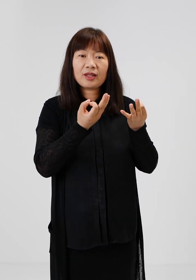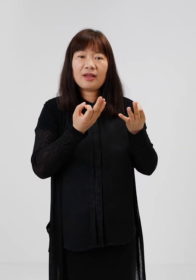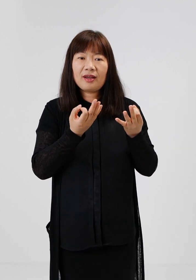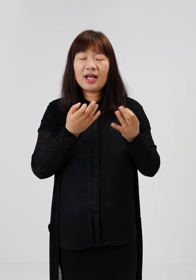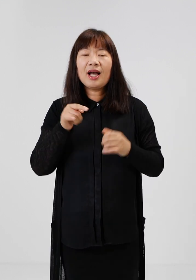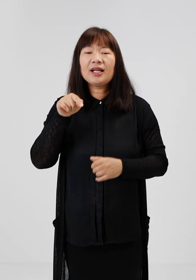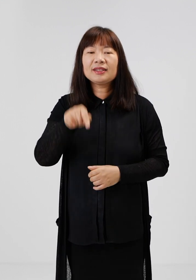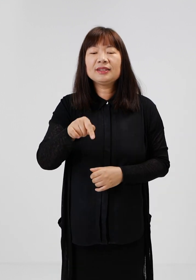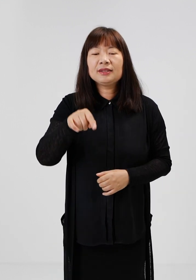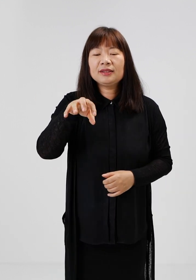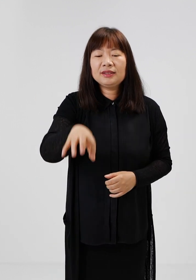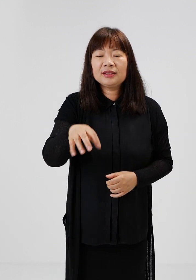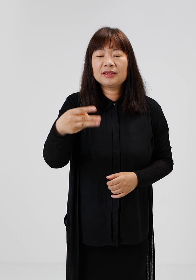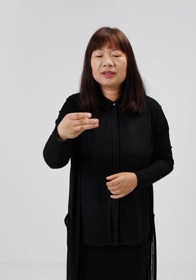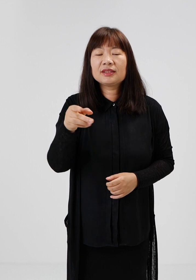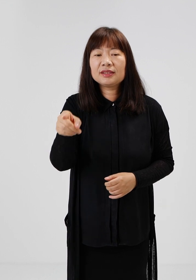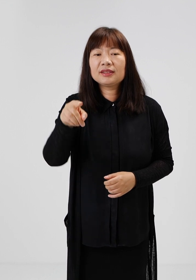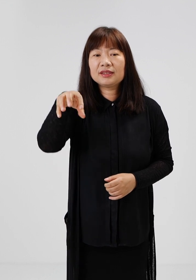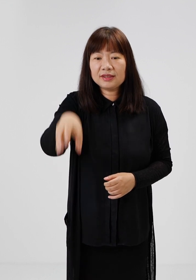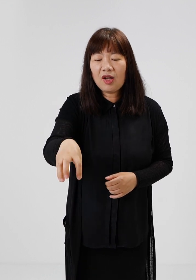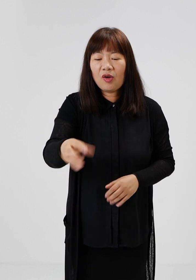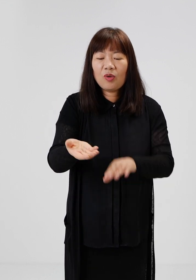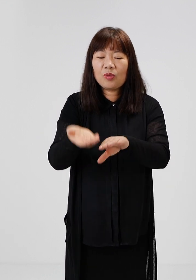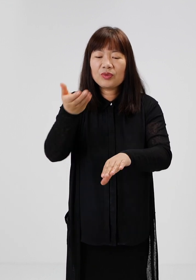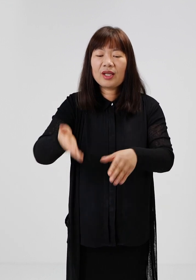그 터 위에 세우고.